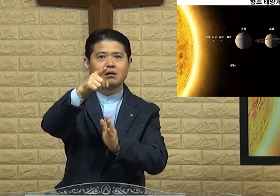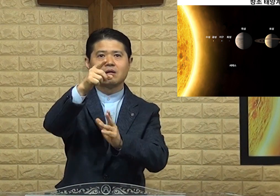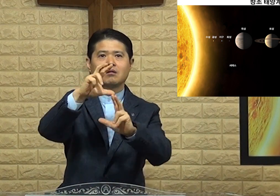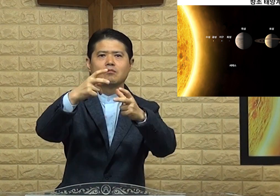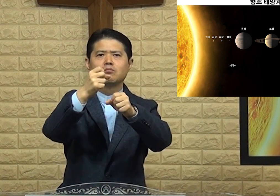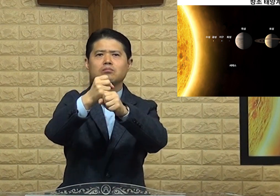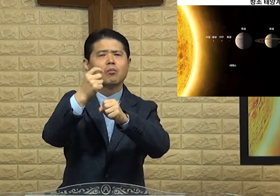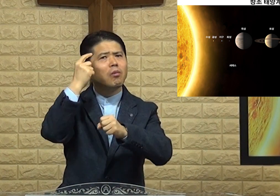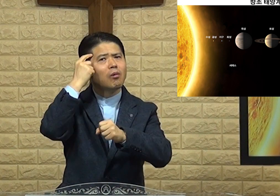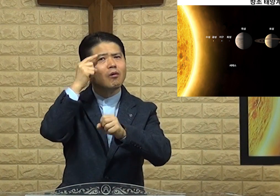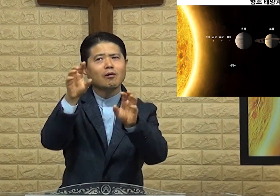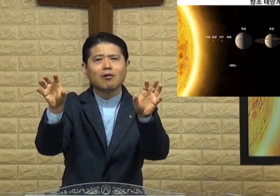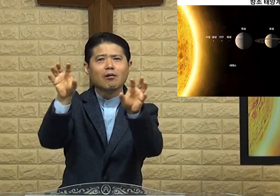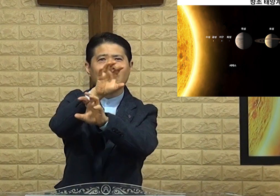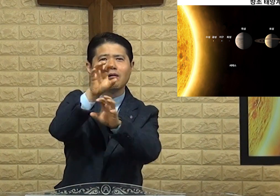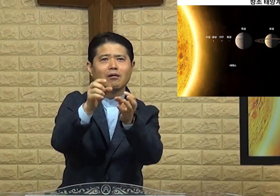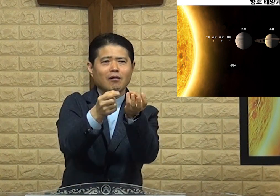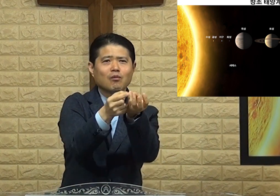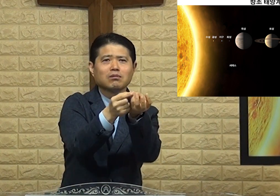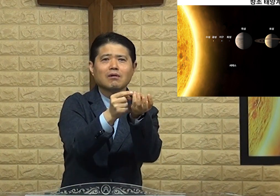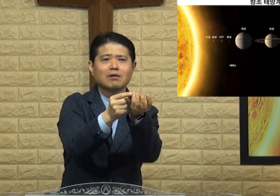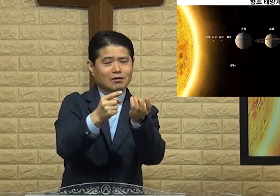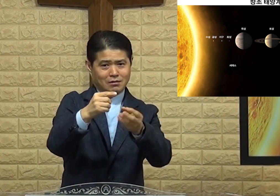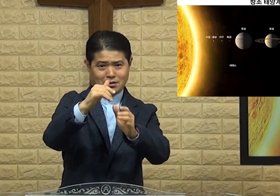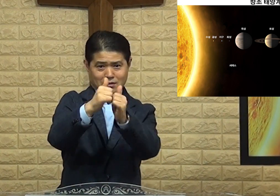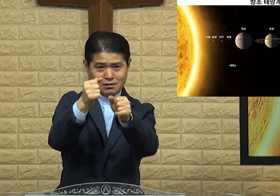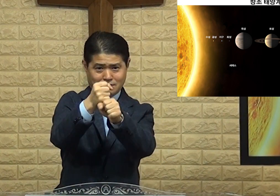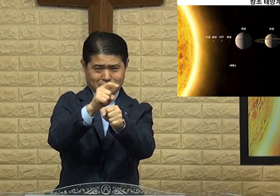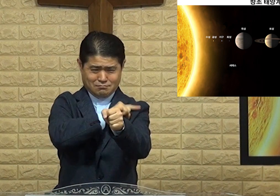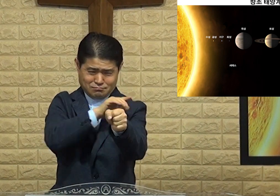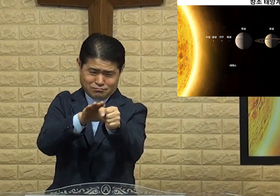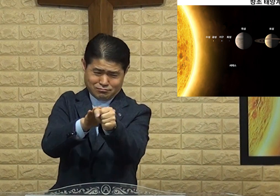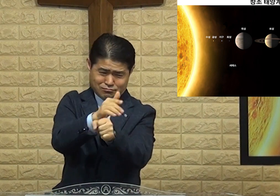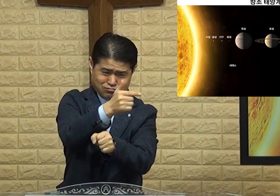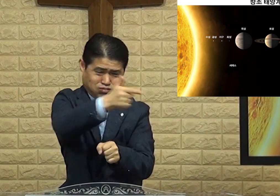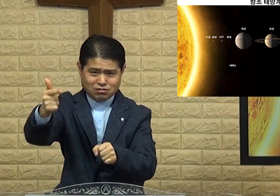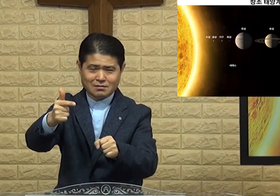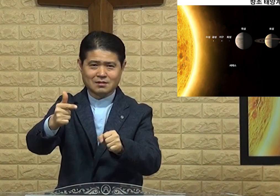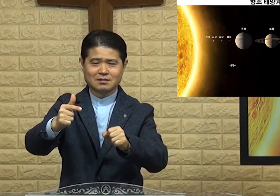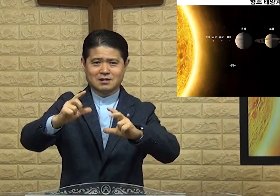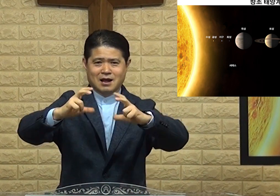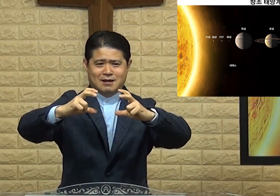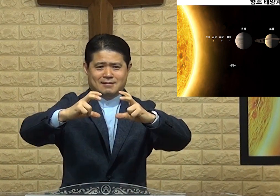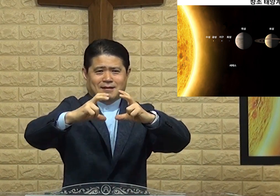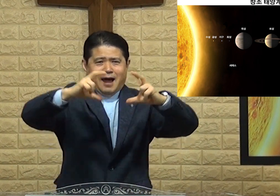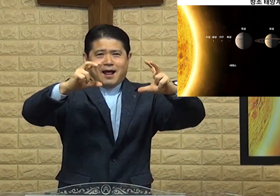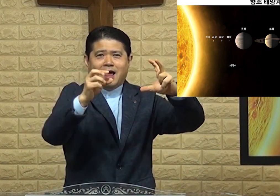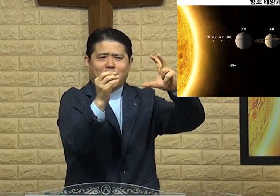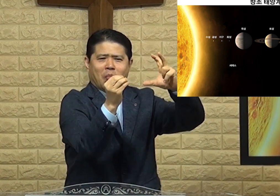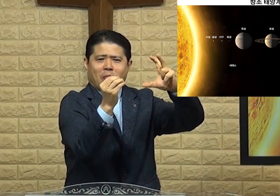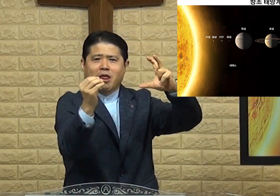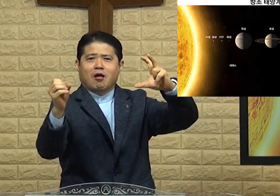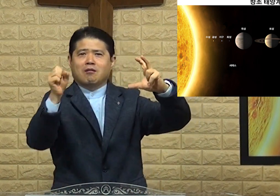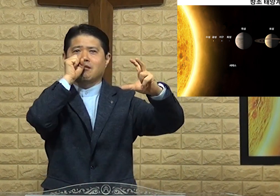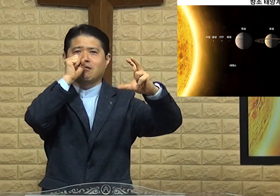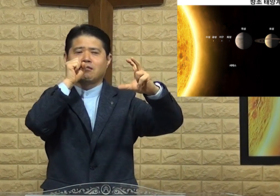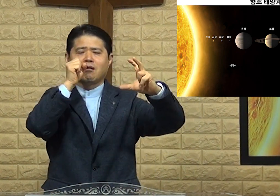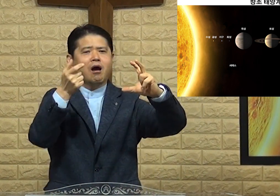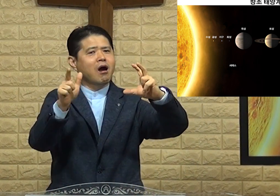창조될 때 이 지구가 어떻게 창조되었을까? 사람을 가장 사랑하셨는데